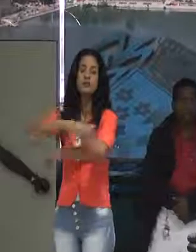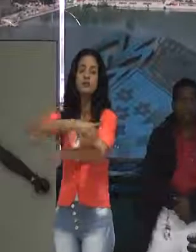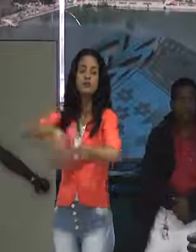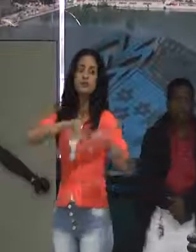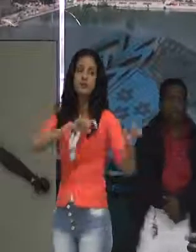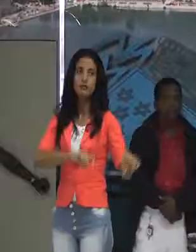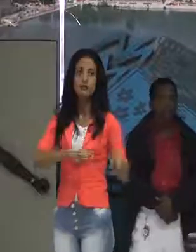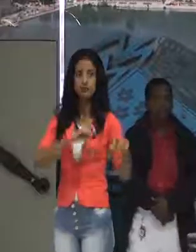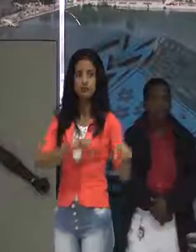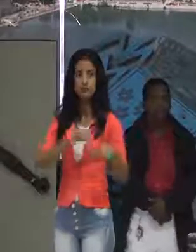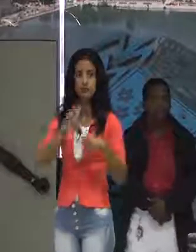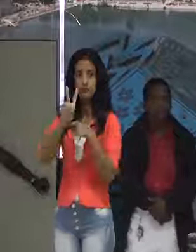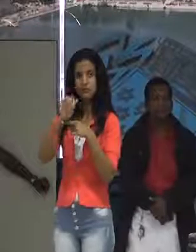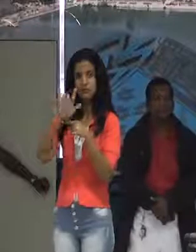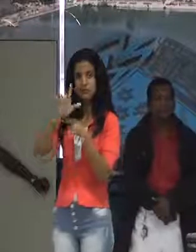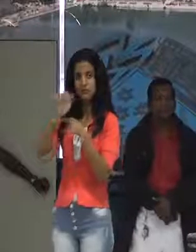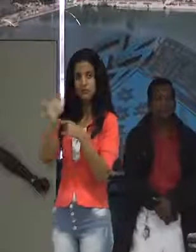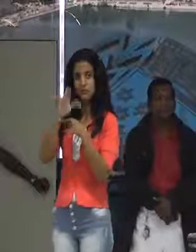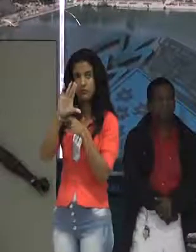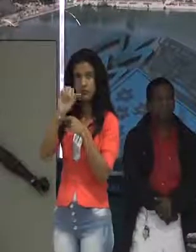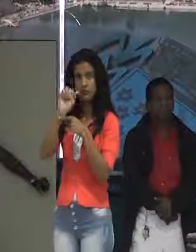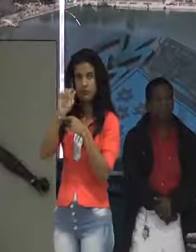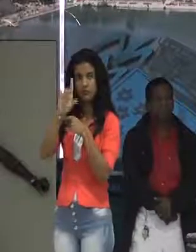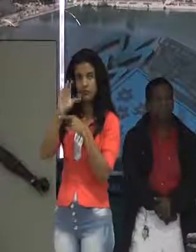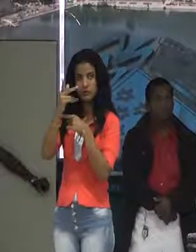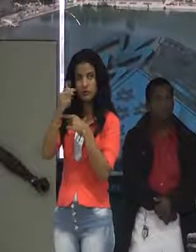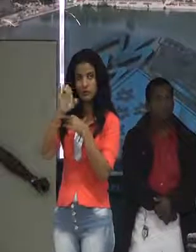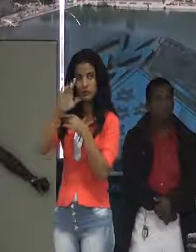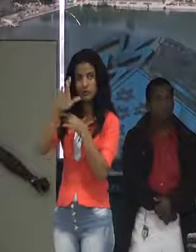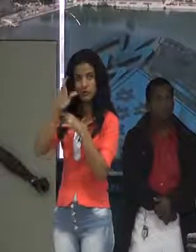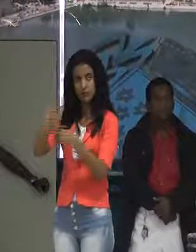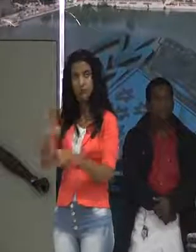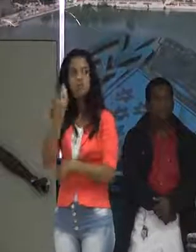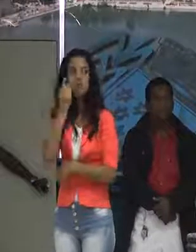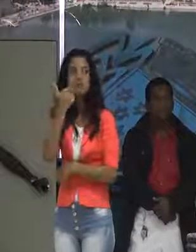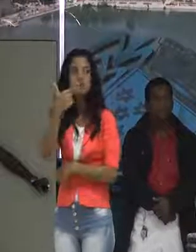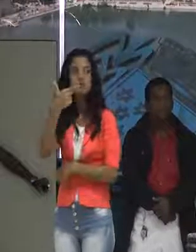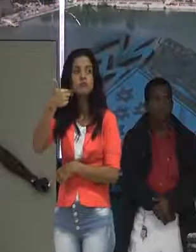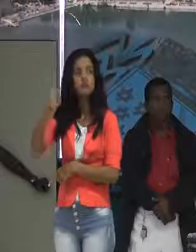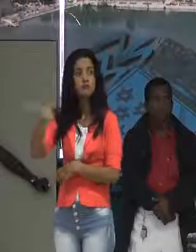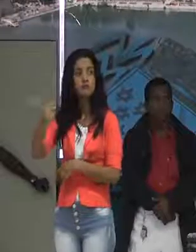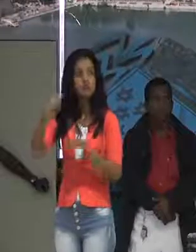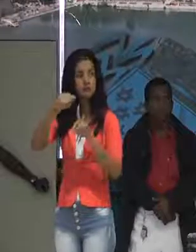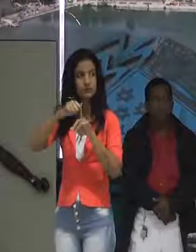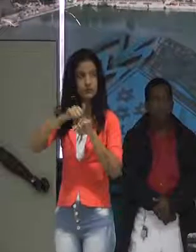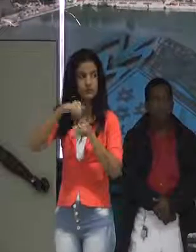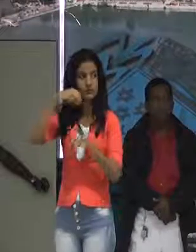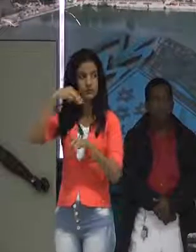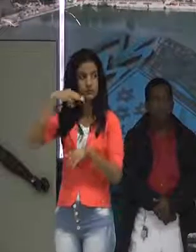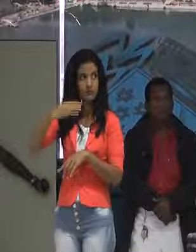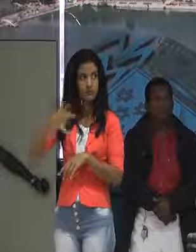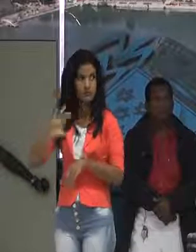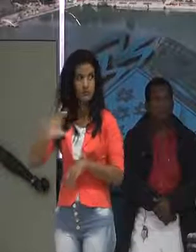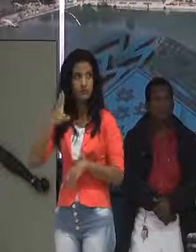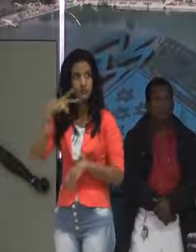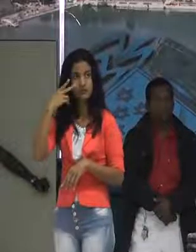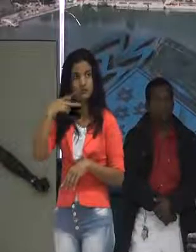distrito de Vila Cachoeira. Sala das sessões, 21 de março, vereador Nerival Reis.